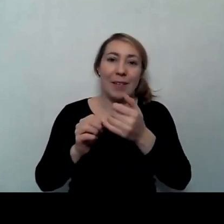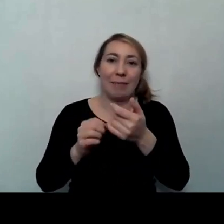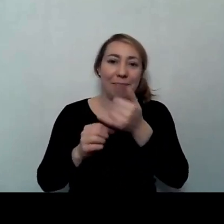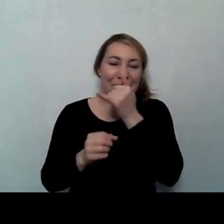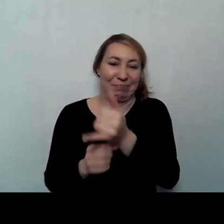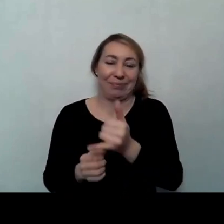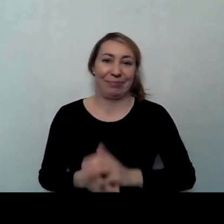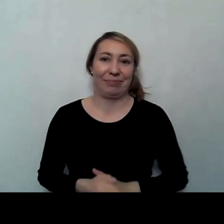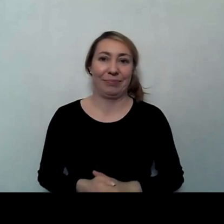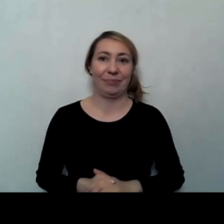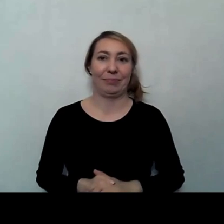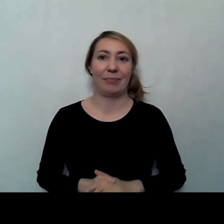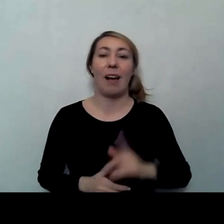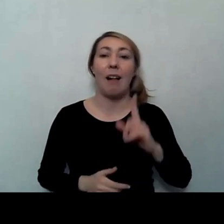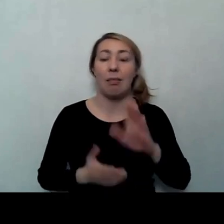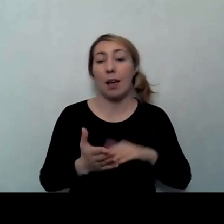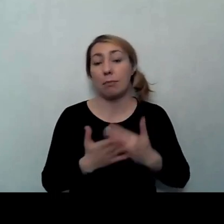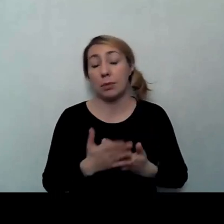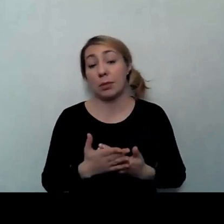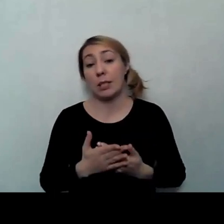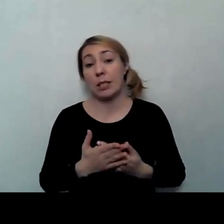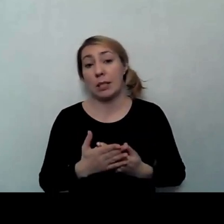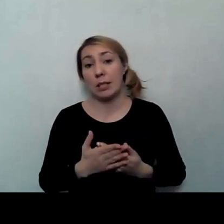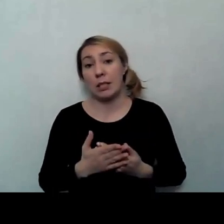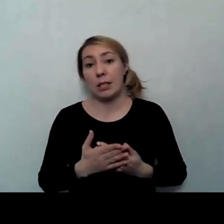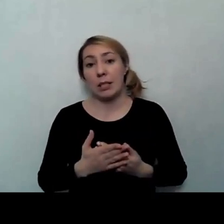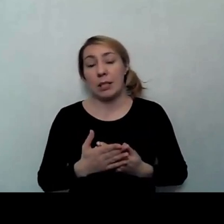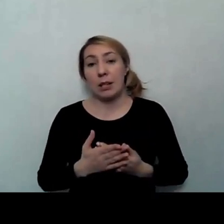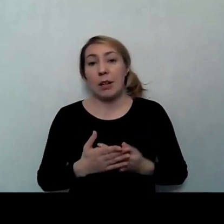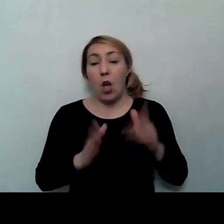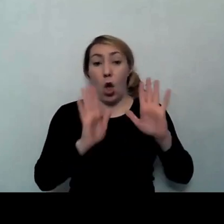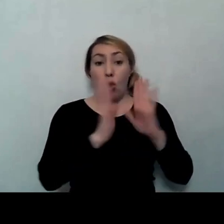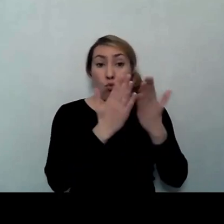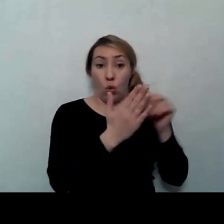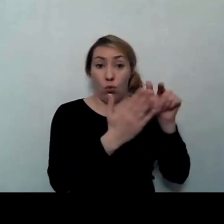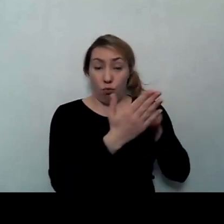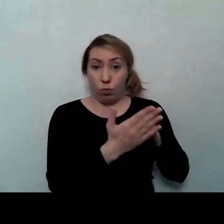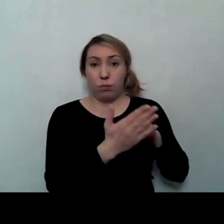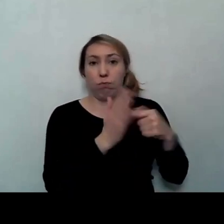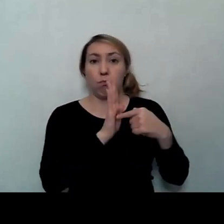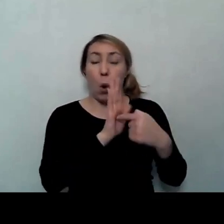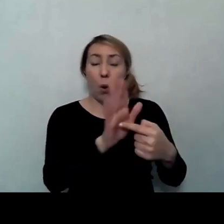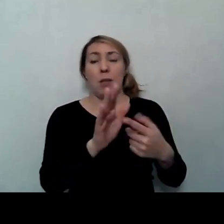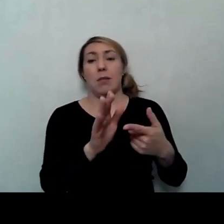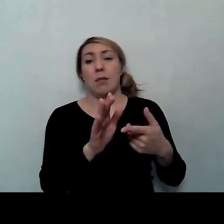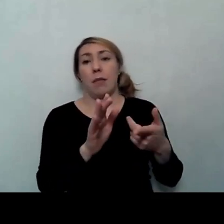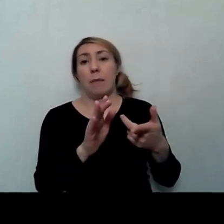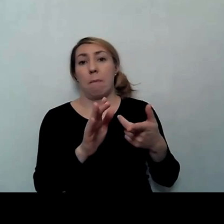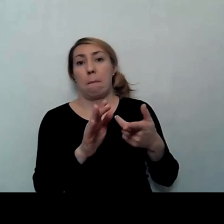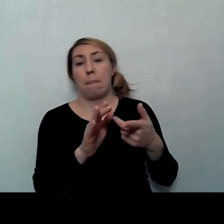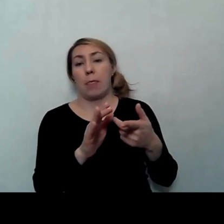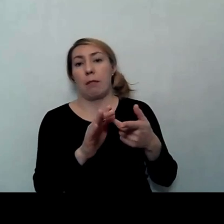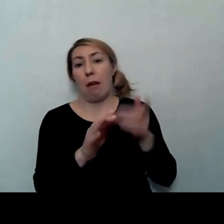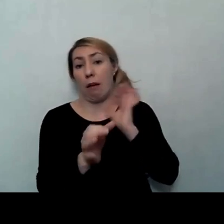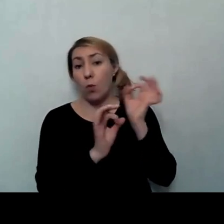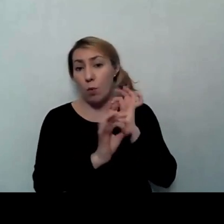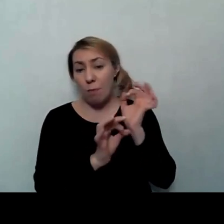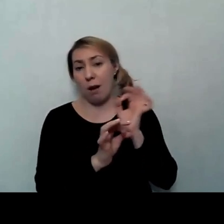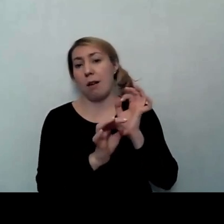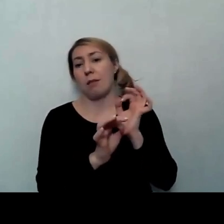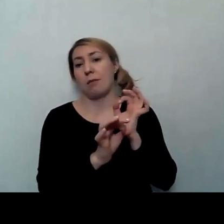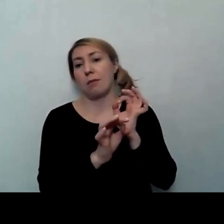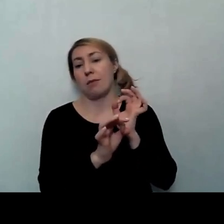skrupulatnie. Natomiast tak jak mówię, w podręczniku są wskazane również informacje,